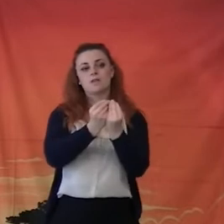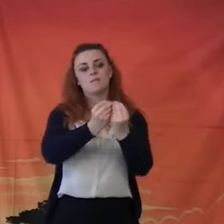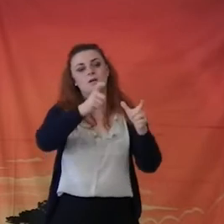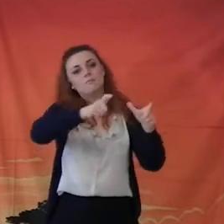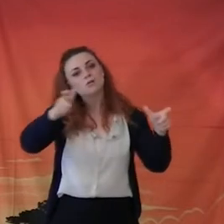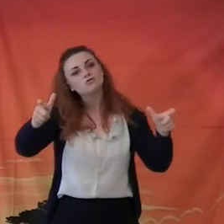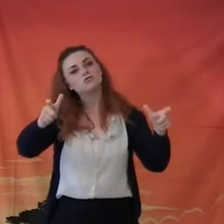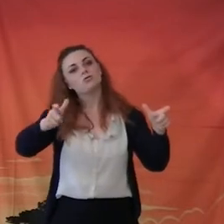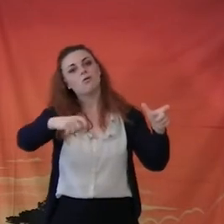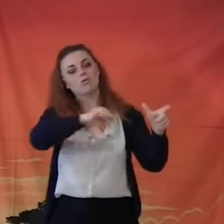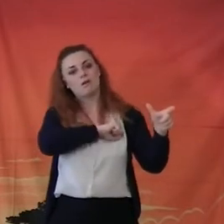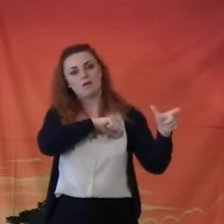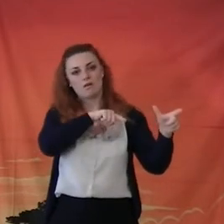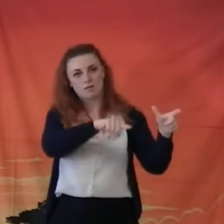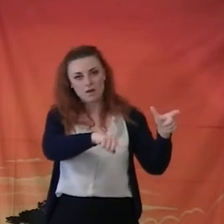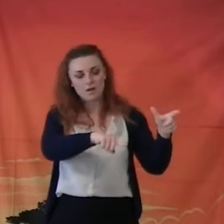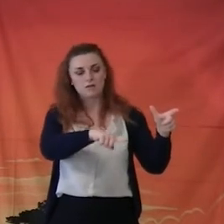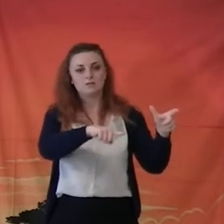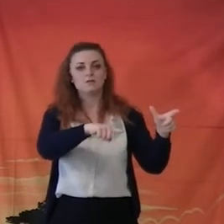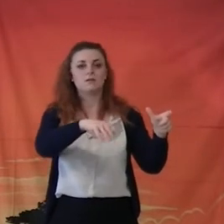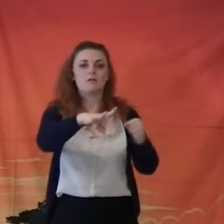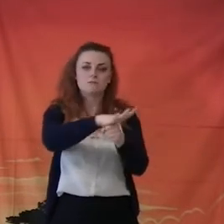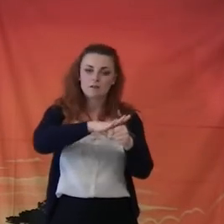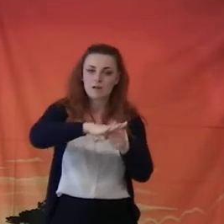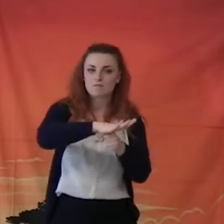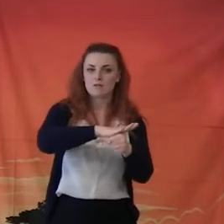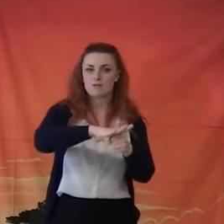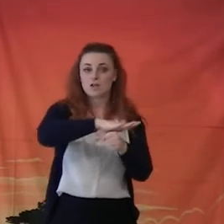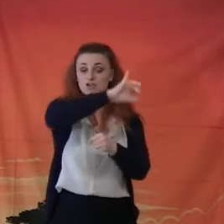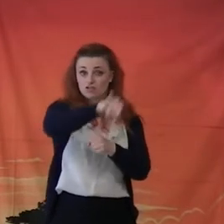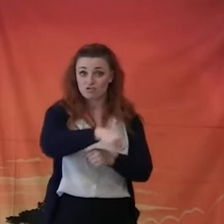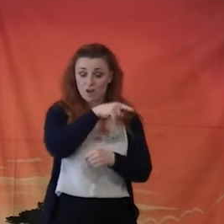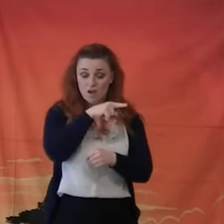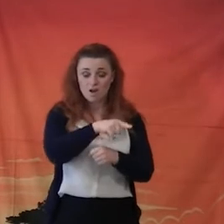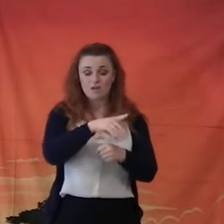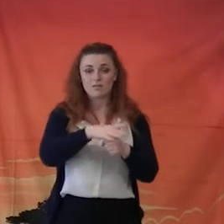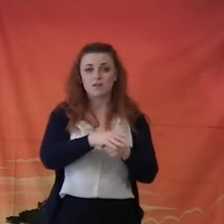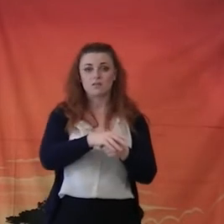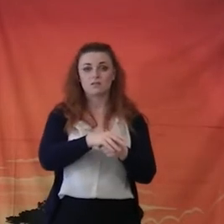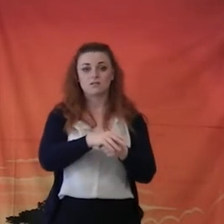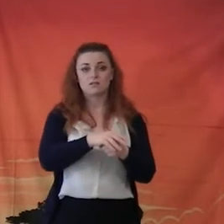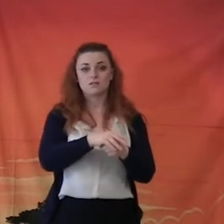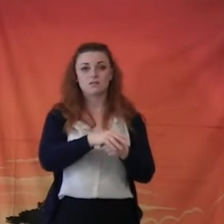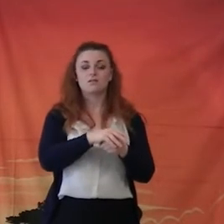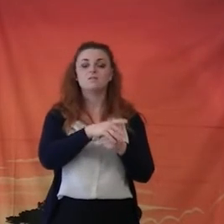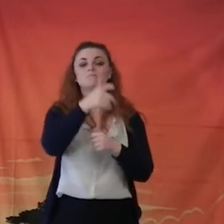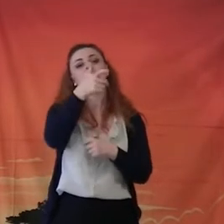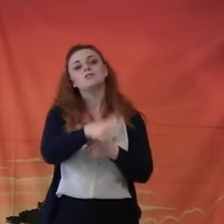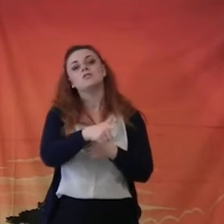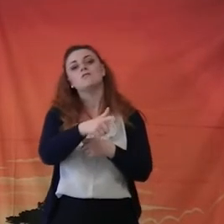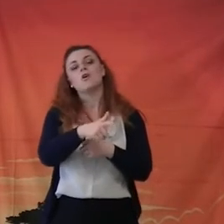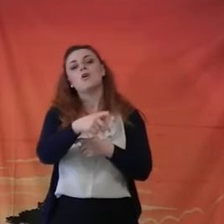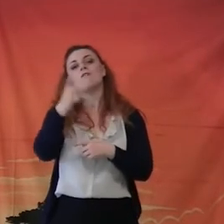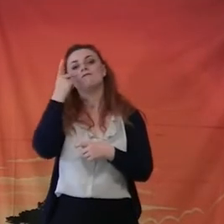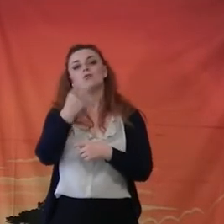persona di Emi e Marco Gianni con la famiglia, perché sono venuti addirittura a vedere dove